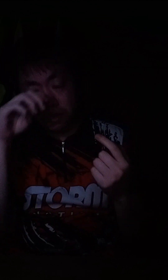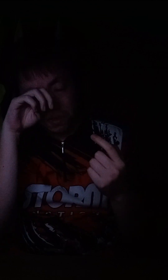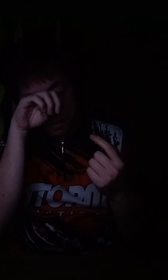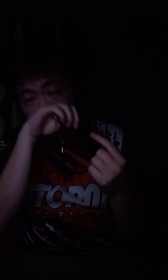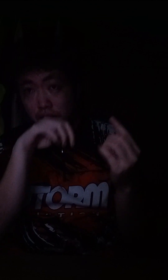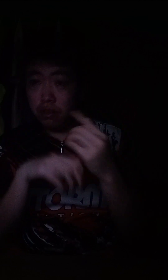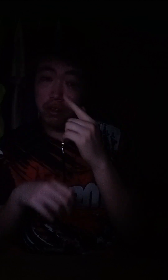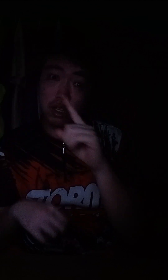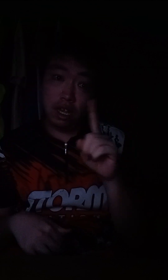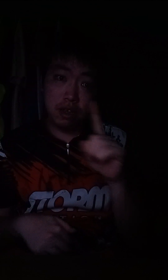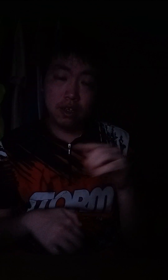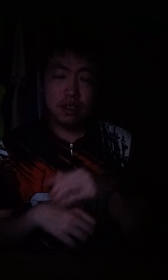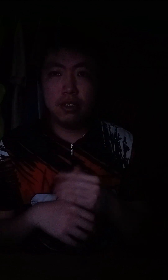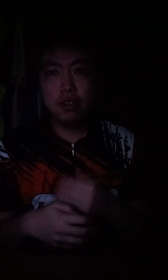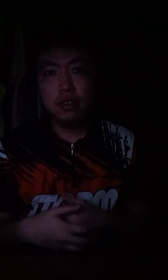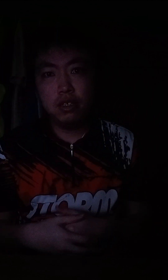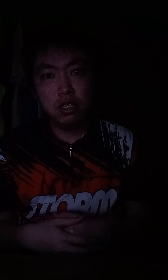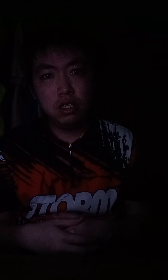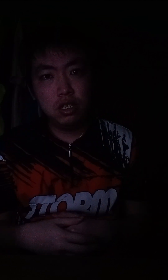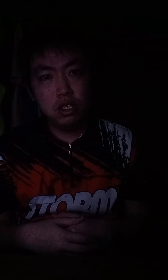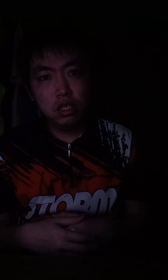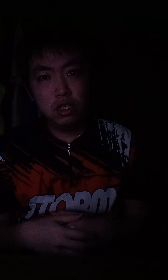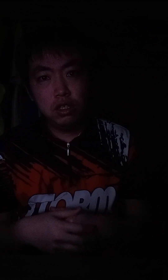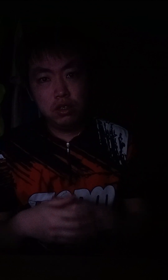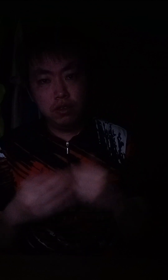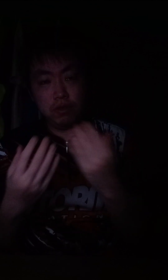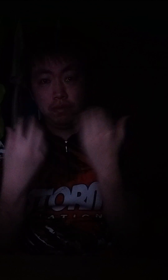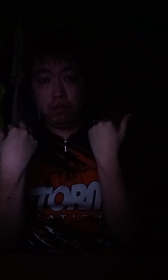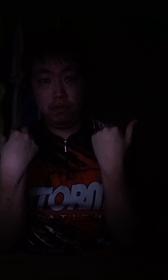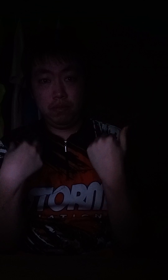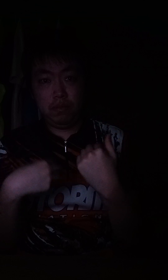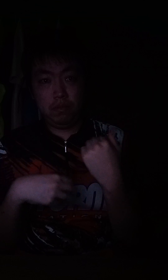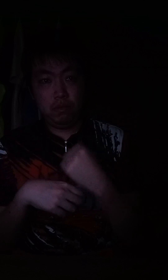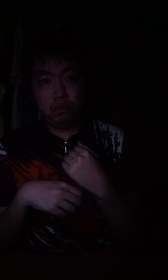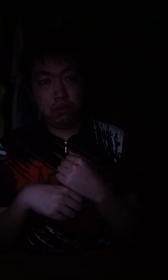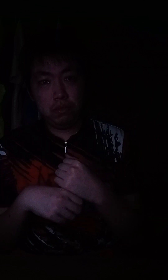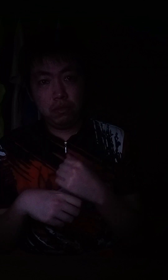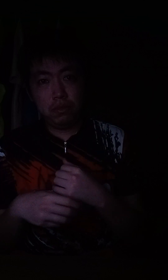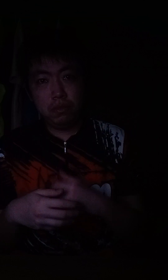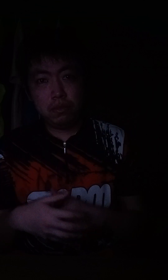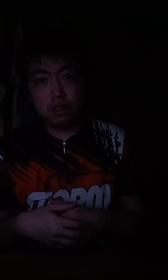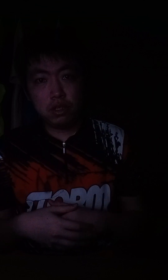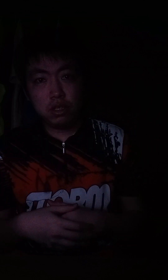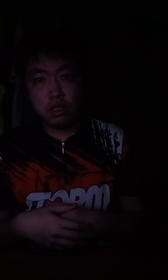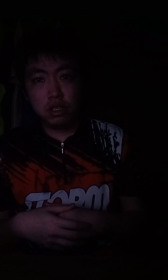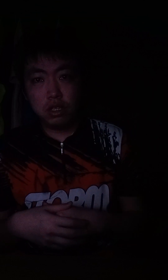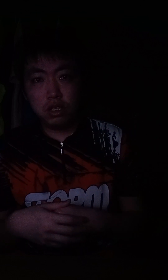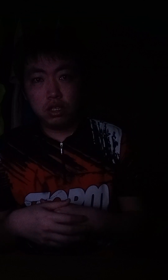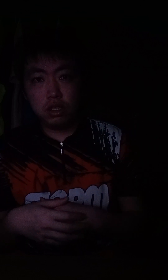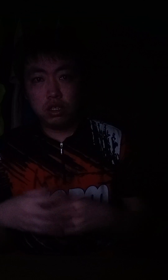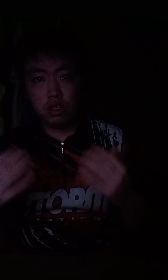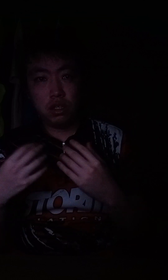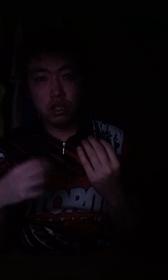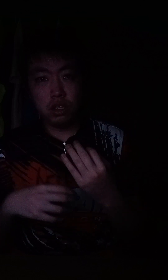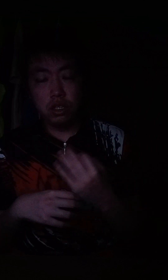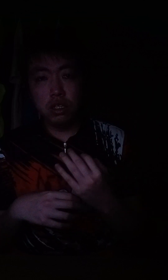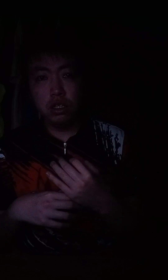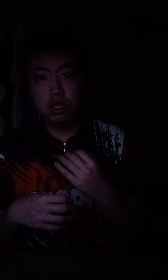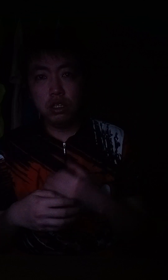저번에 한 번은 제가 현수한테 옷을 사준다고 현수야 아빠 옷 사줄게 가자 그랬더니 현수가